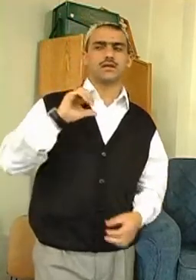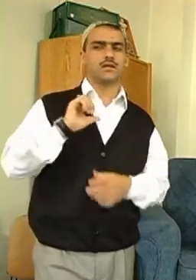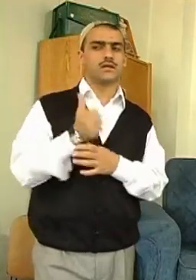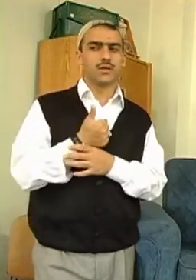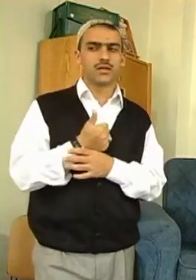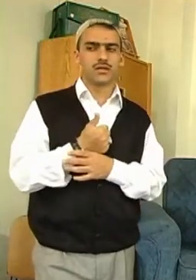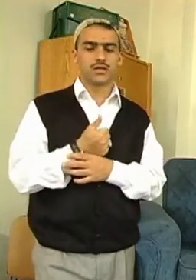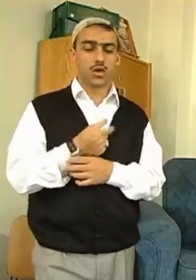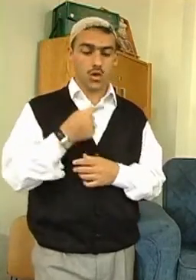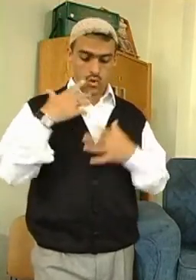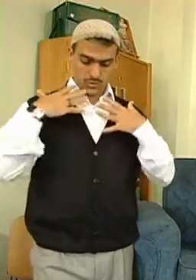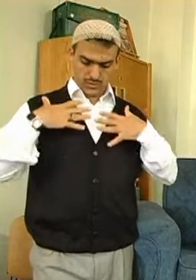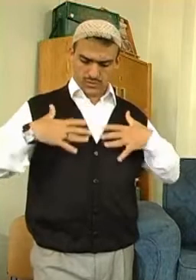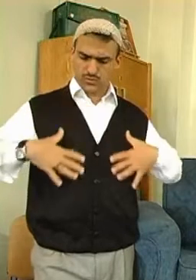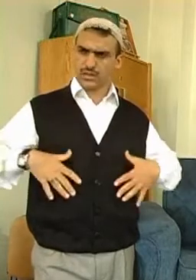samedaniye itibariyledir.